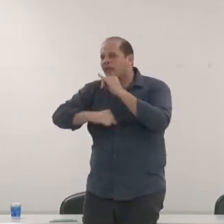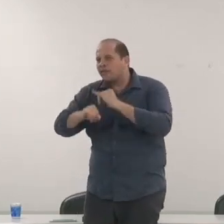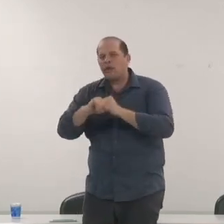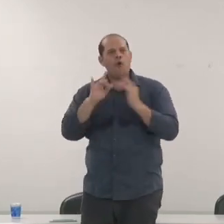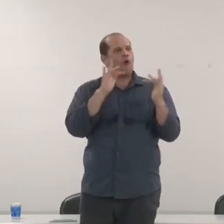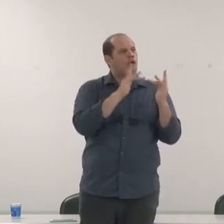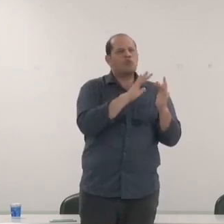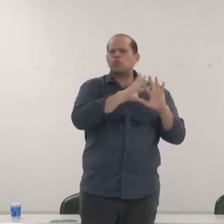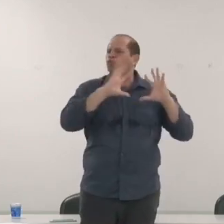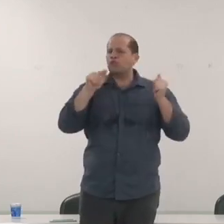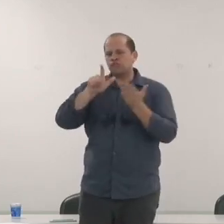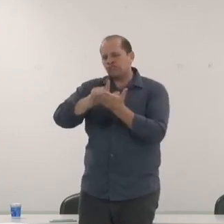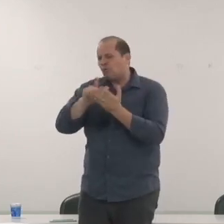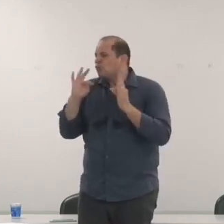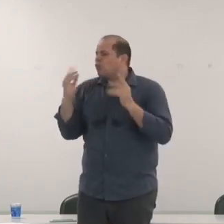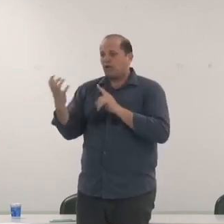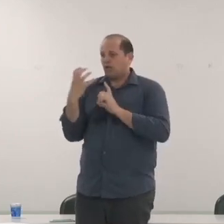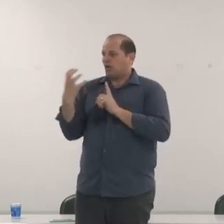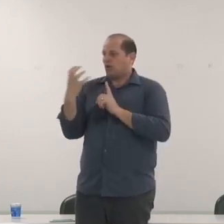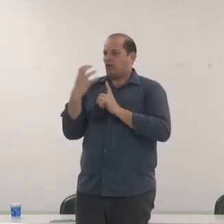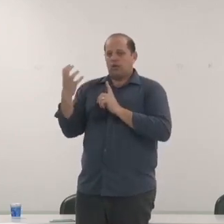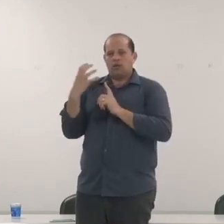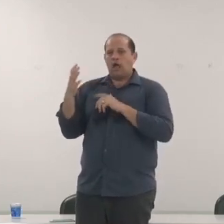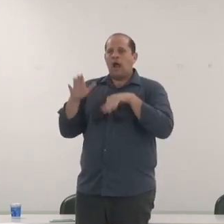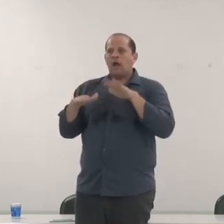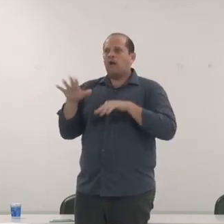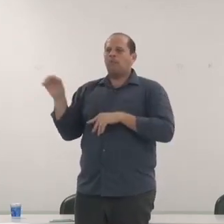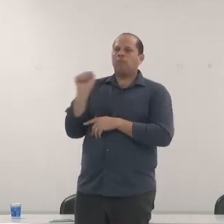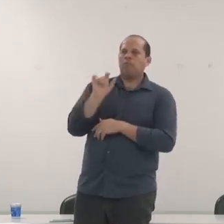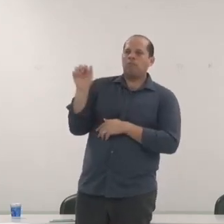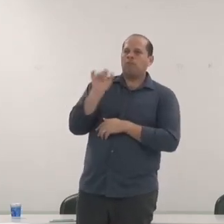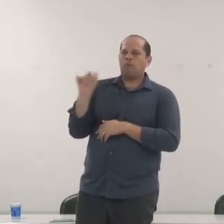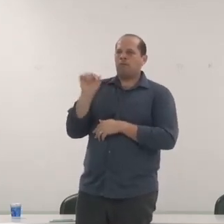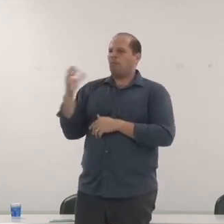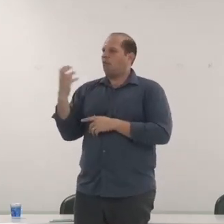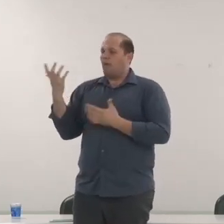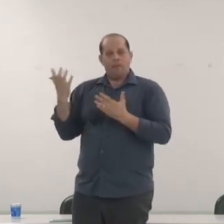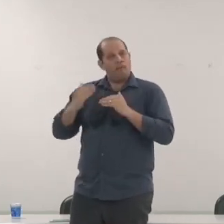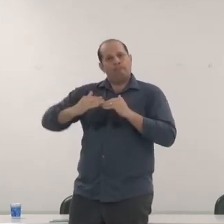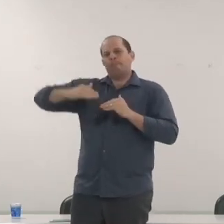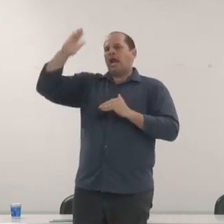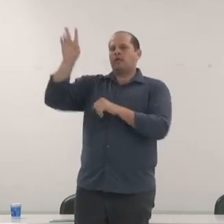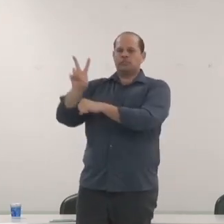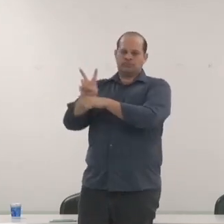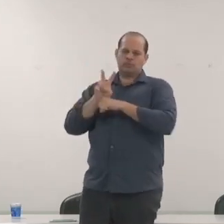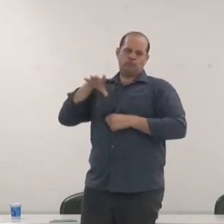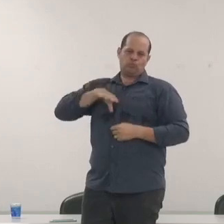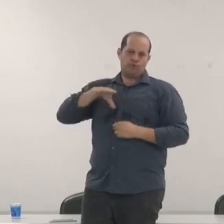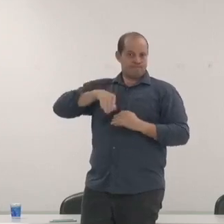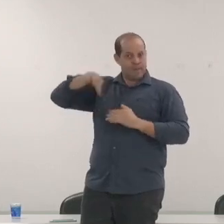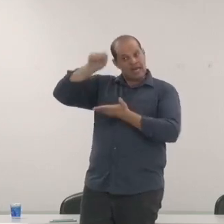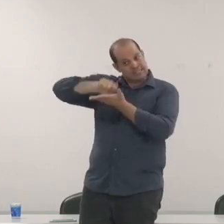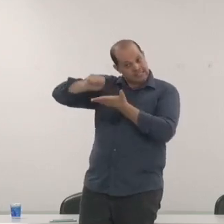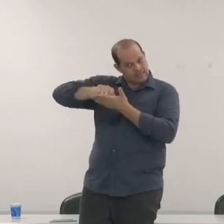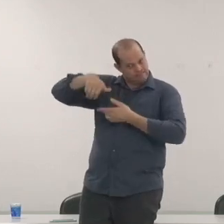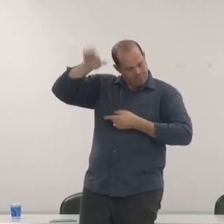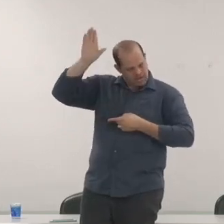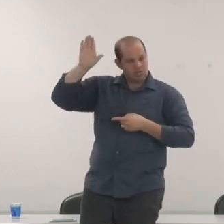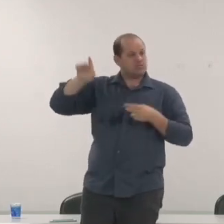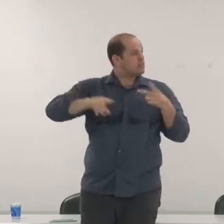maior do que as outras, porque é a língua de mais contato, é a modalidade de mais contato, né, nas redes sociais, na internet,